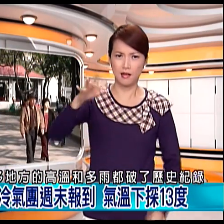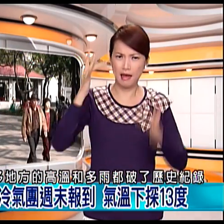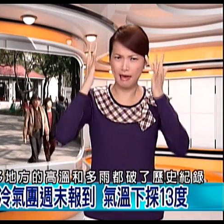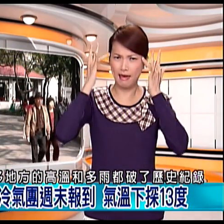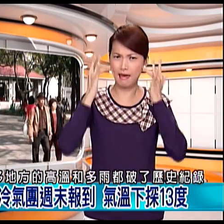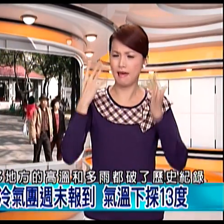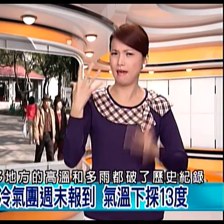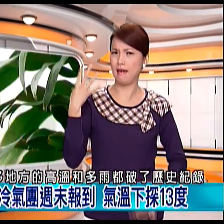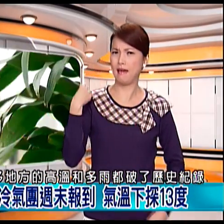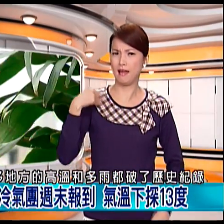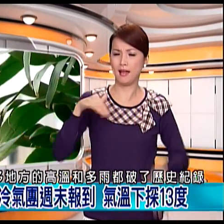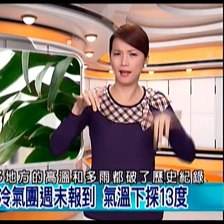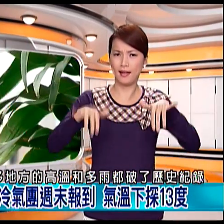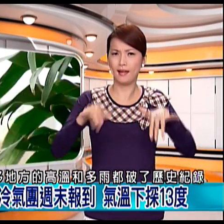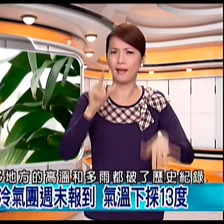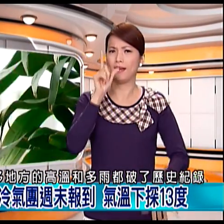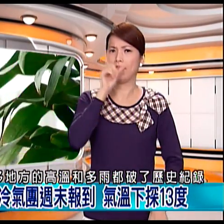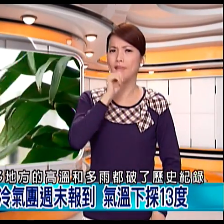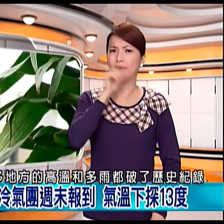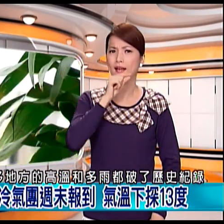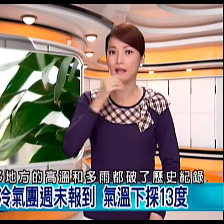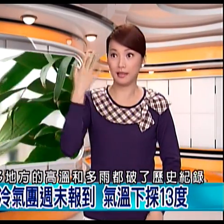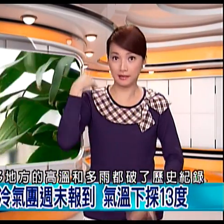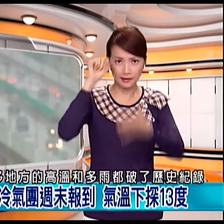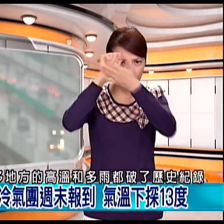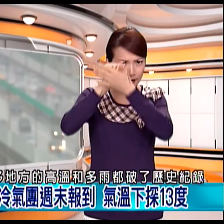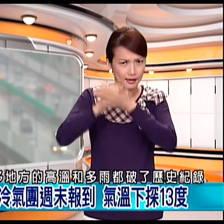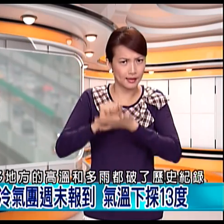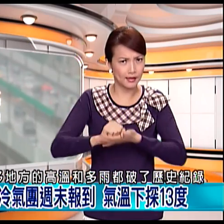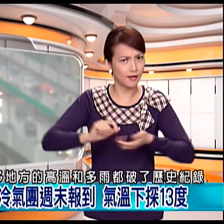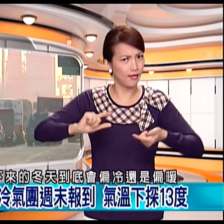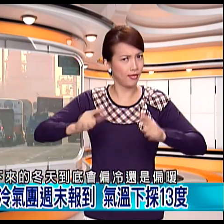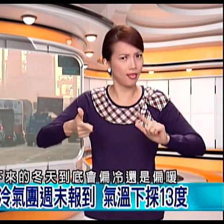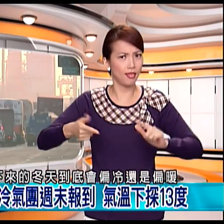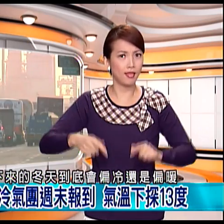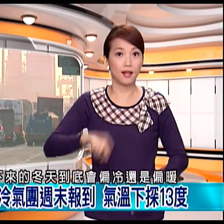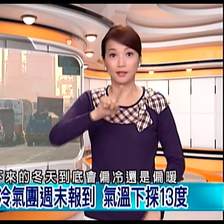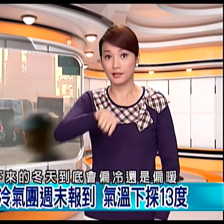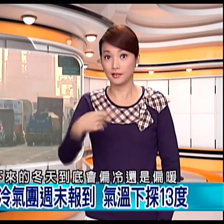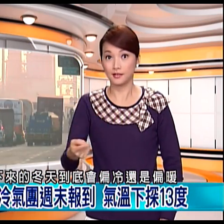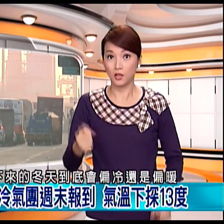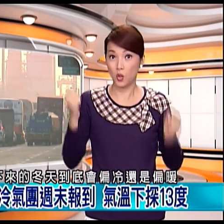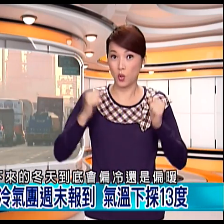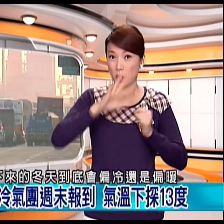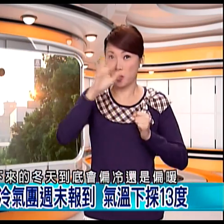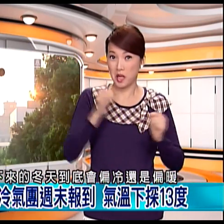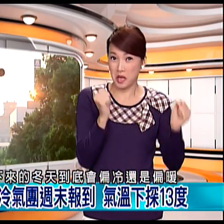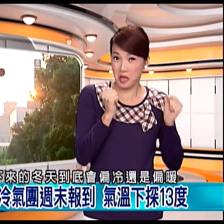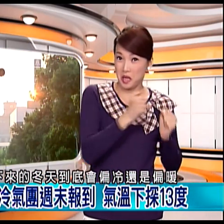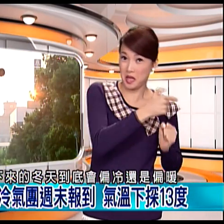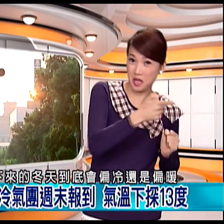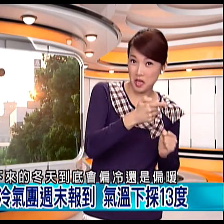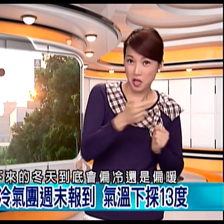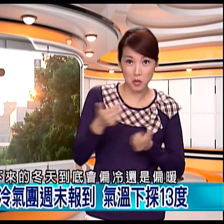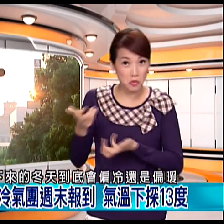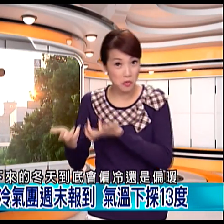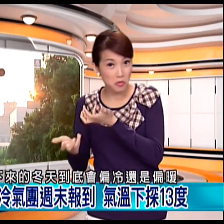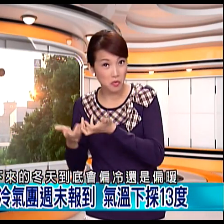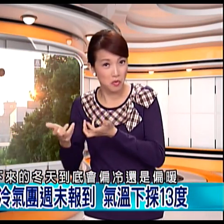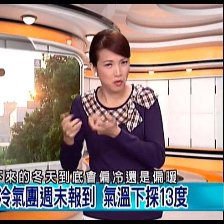地方的高温和多雨都破了历史记录。接下来的冬天到底是会偏冷还是偏暖？